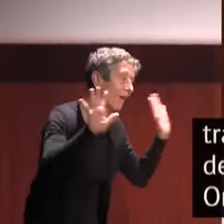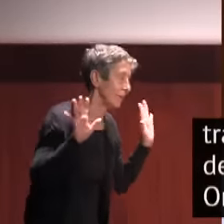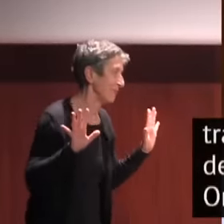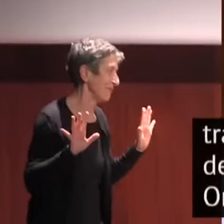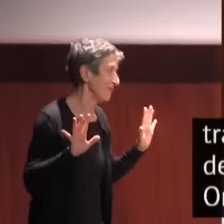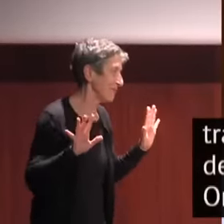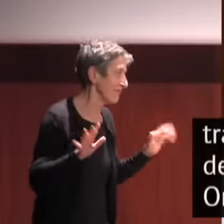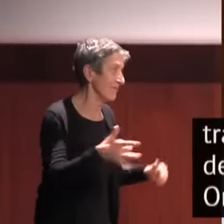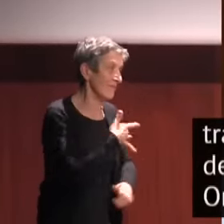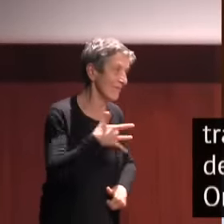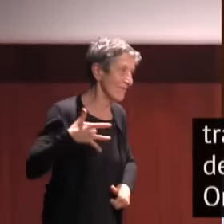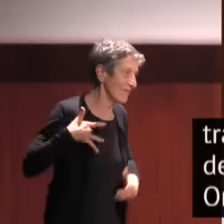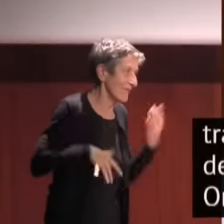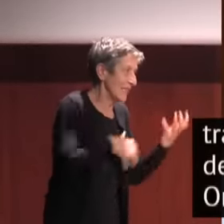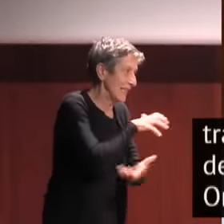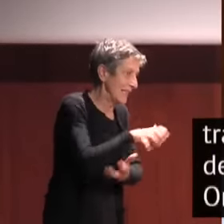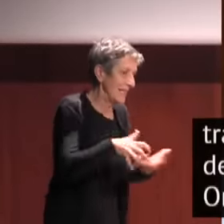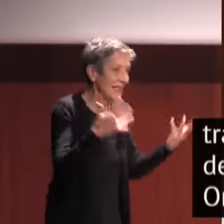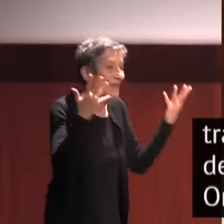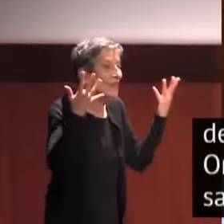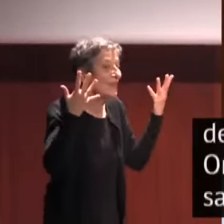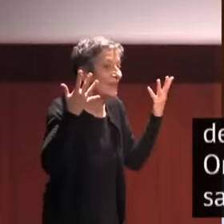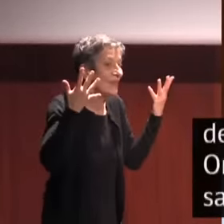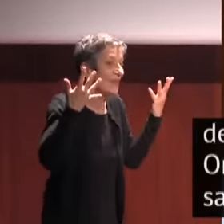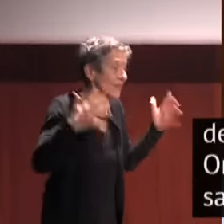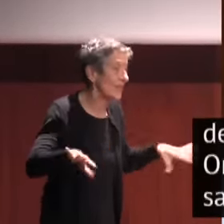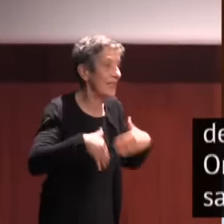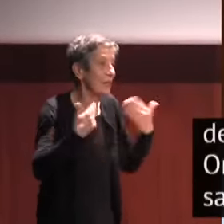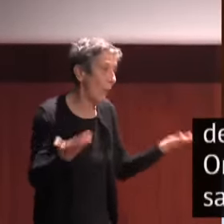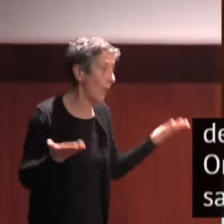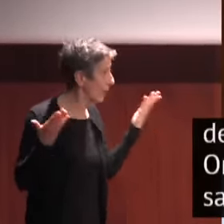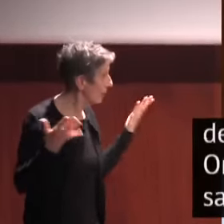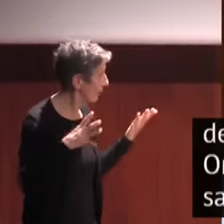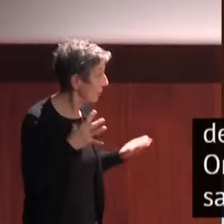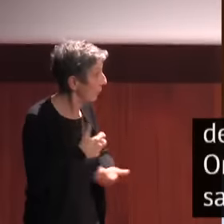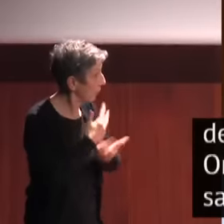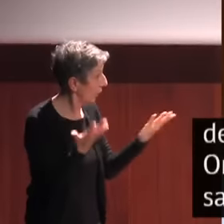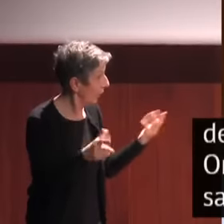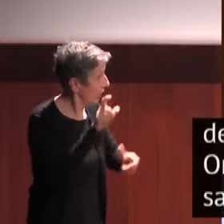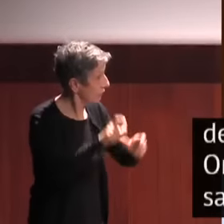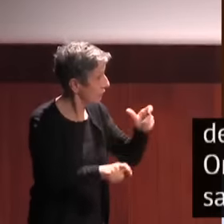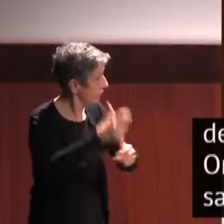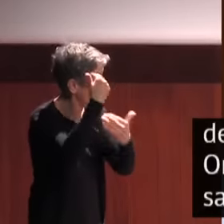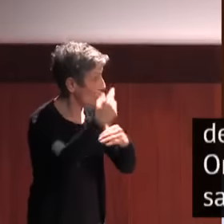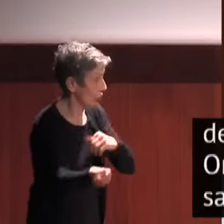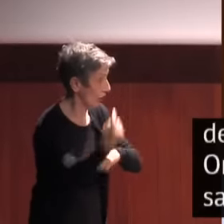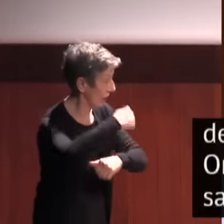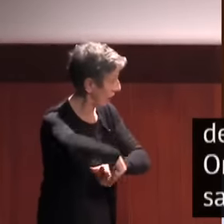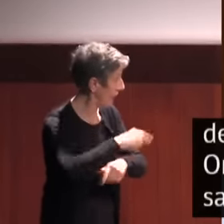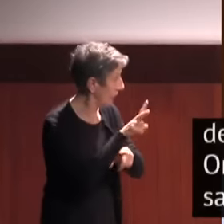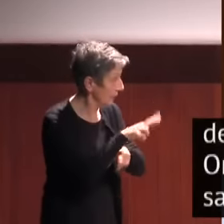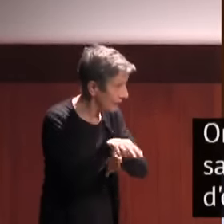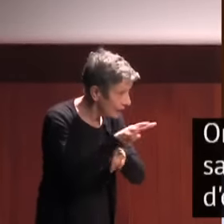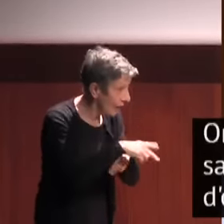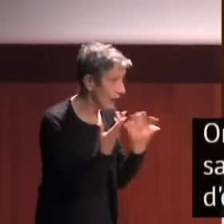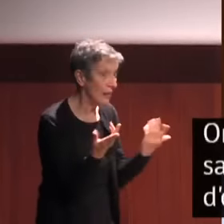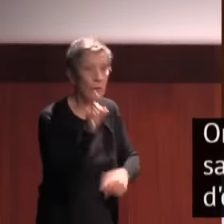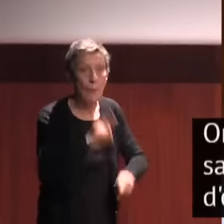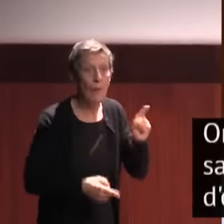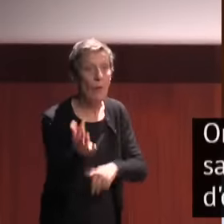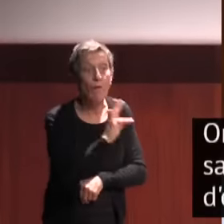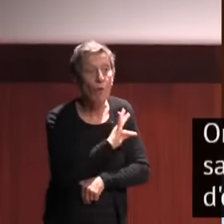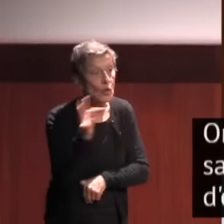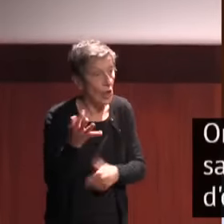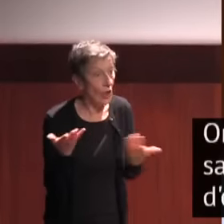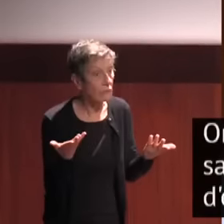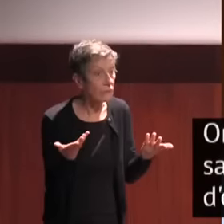problématiques sanitaires liées au Covid, énormément de visites, beaucoup d'étrangers, quelques aussi des Français qui